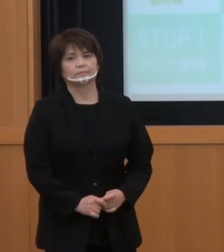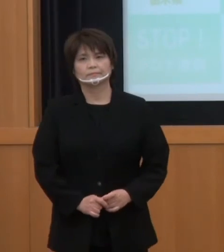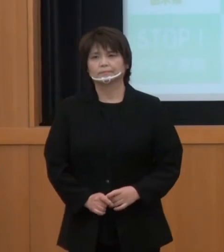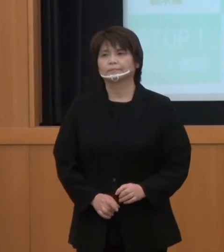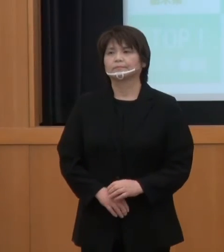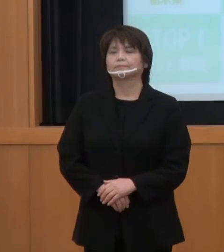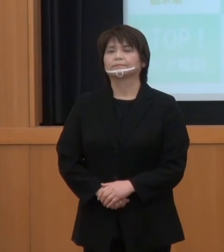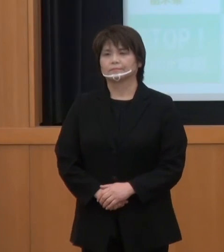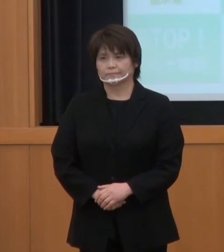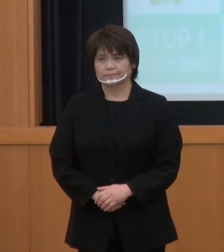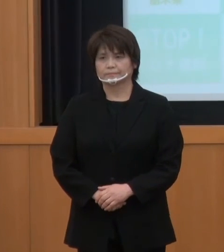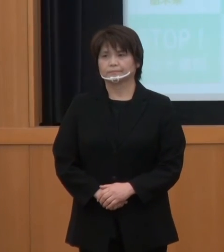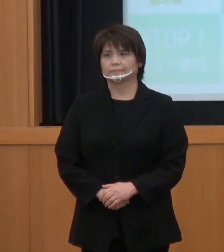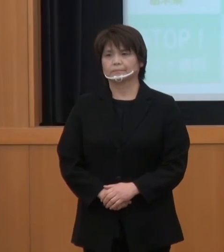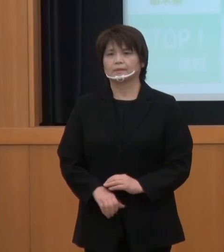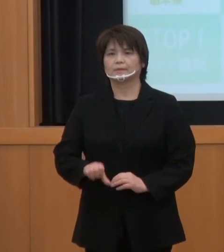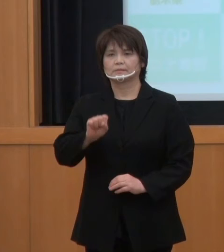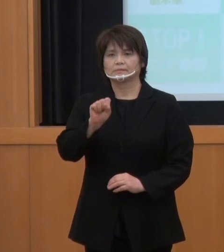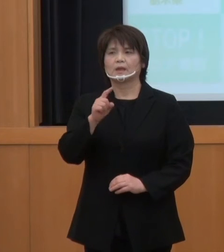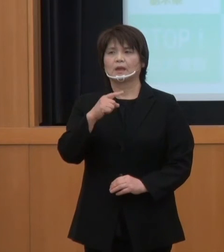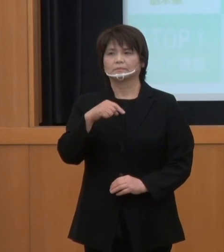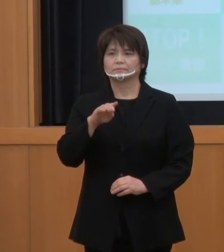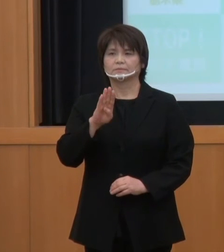はい、産経山沢さん。